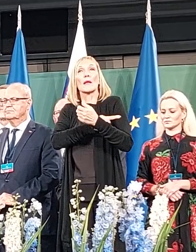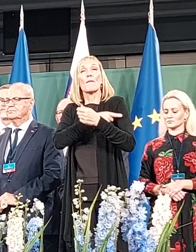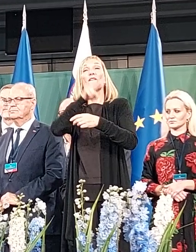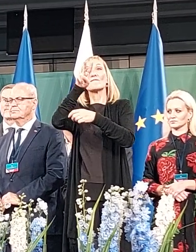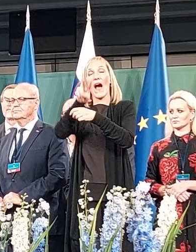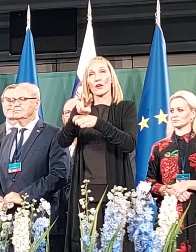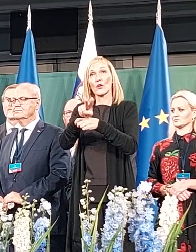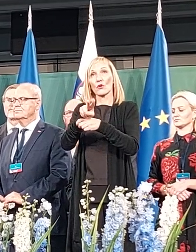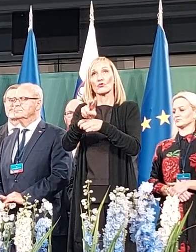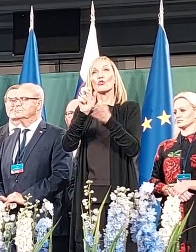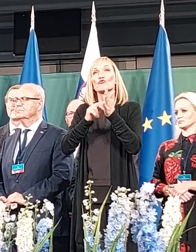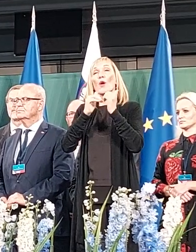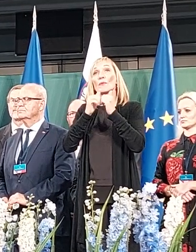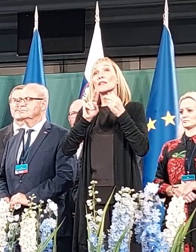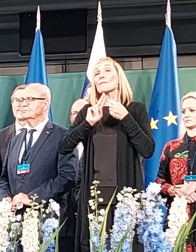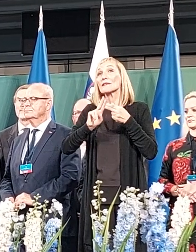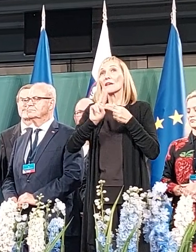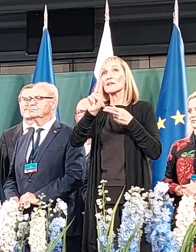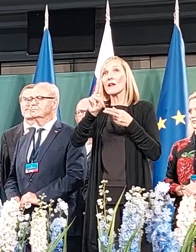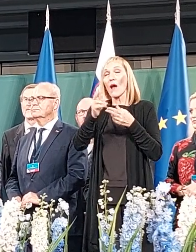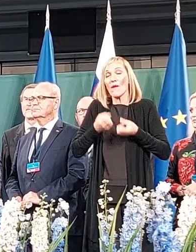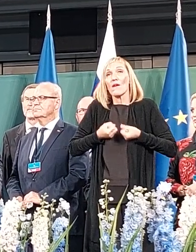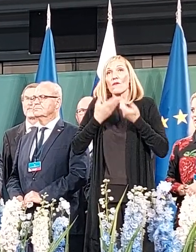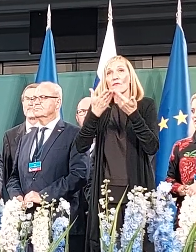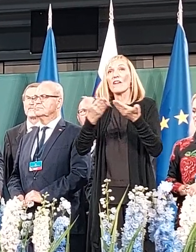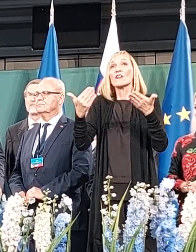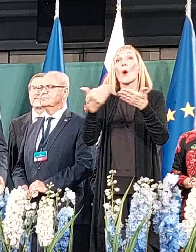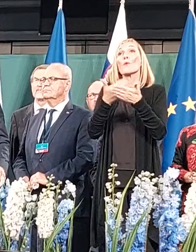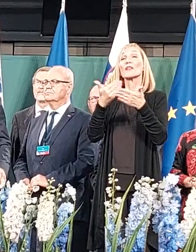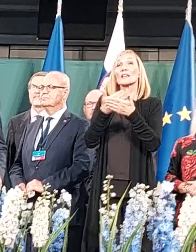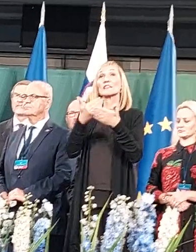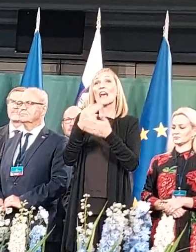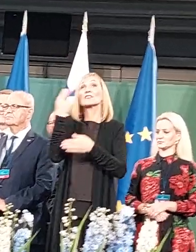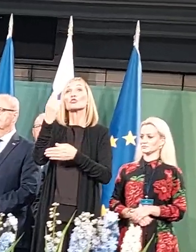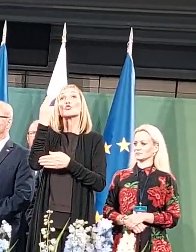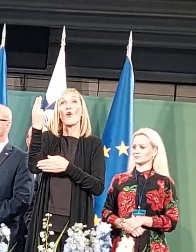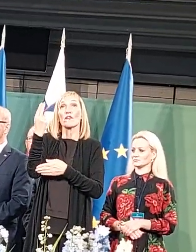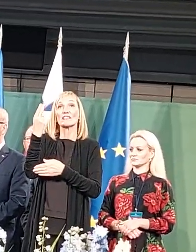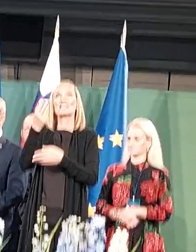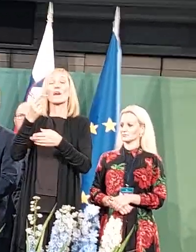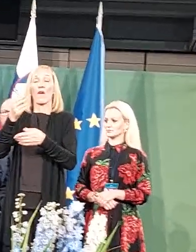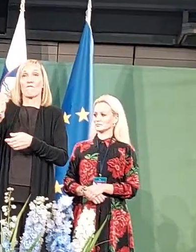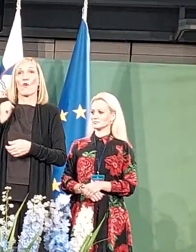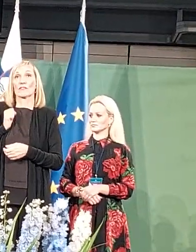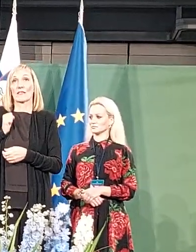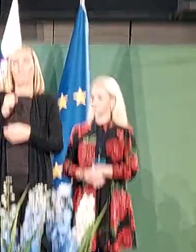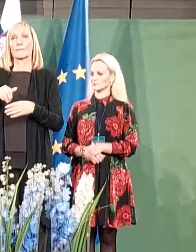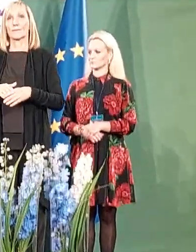še posebej z nadaljevanjem vlaganja v modernizacijo slovenske vojske.